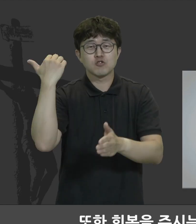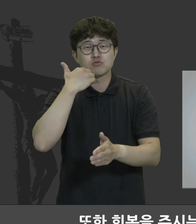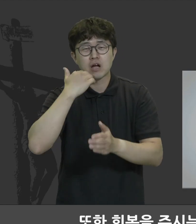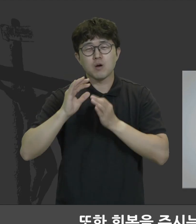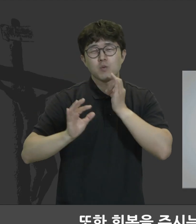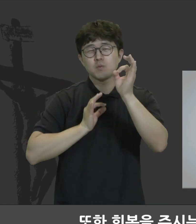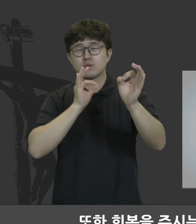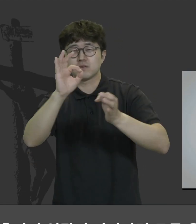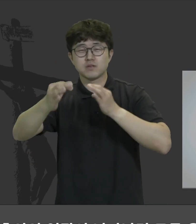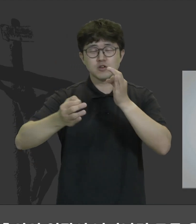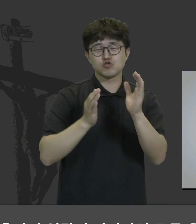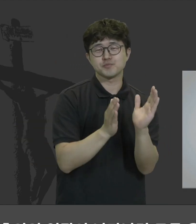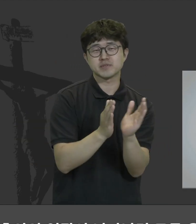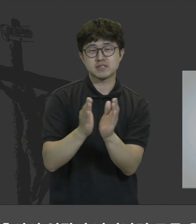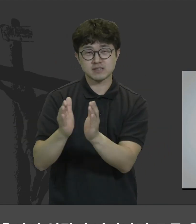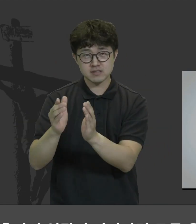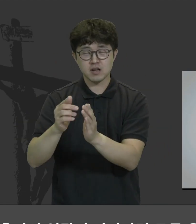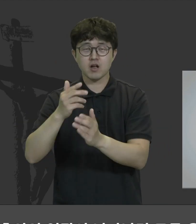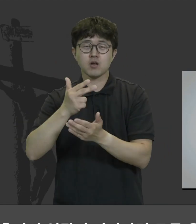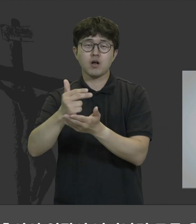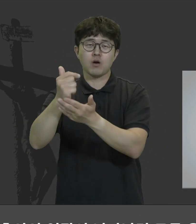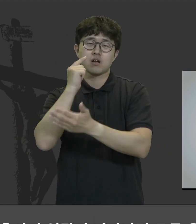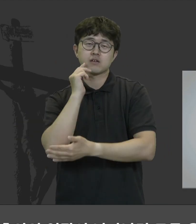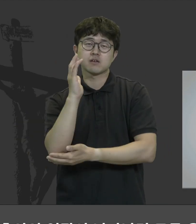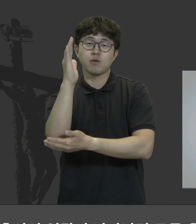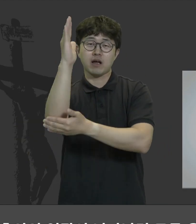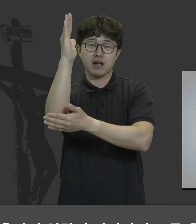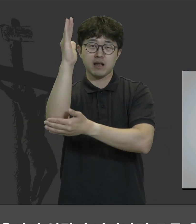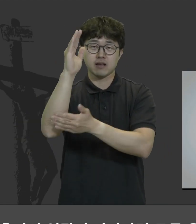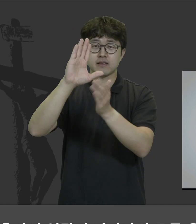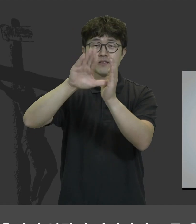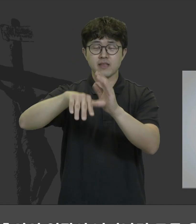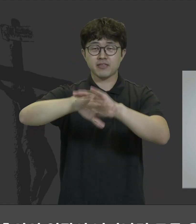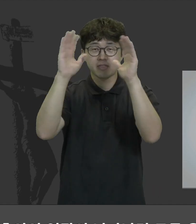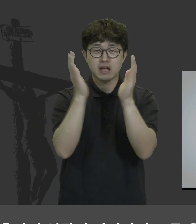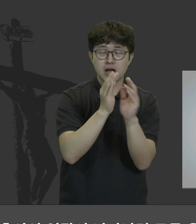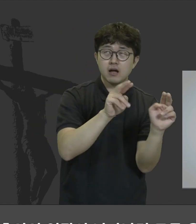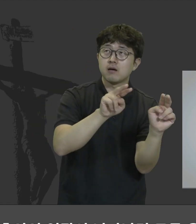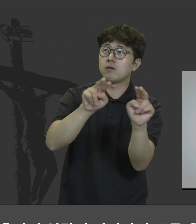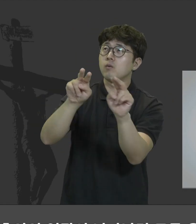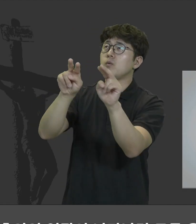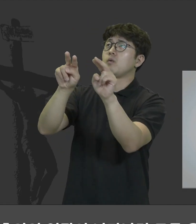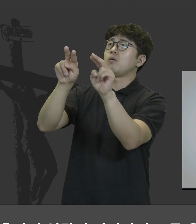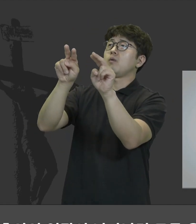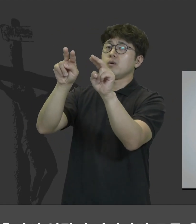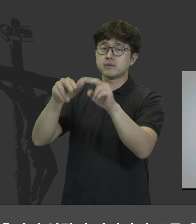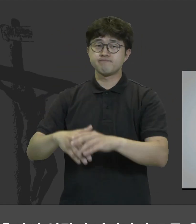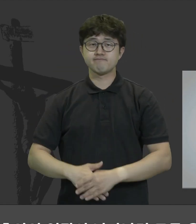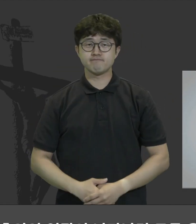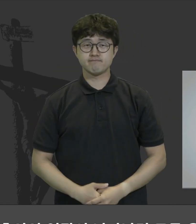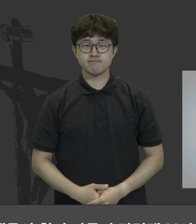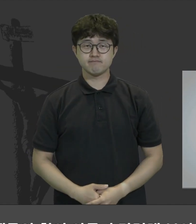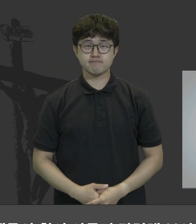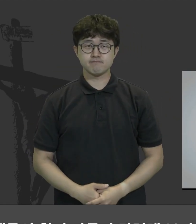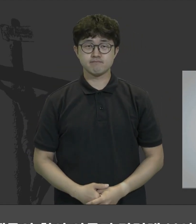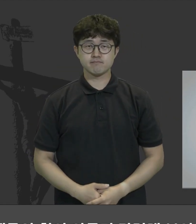것이고, 여호와의 영광이 나타나면 모든 육체가 그것을 볼 것입니다. 바벨론의 힘이